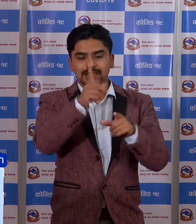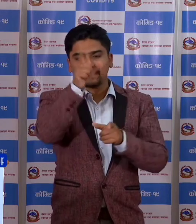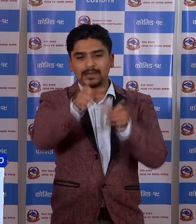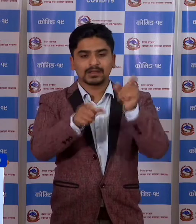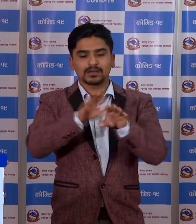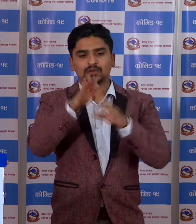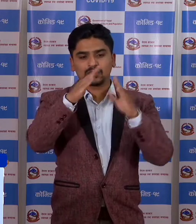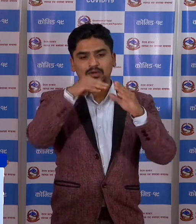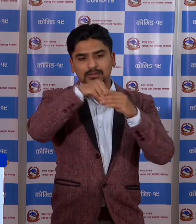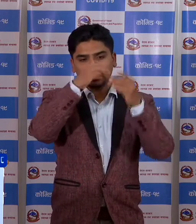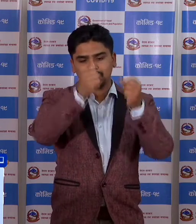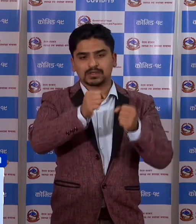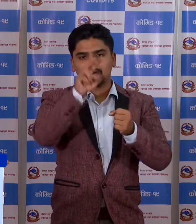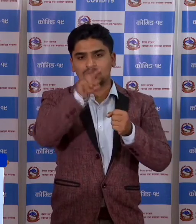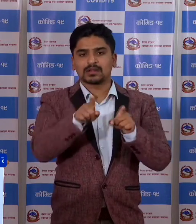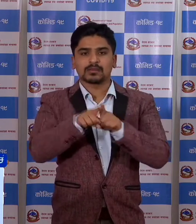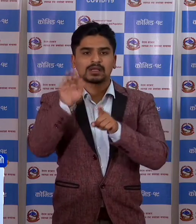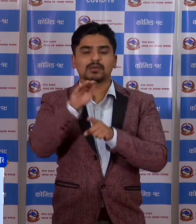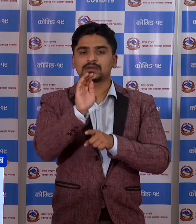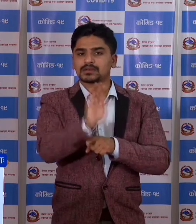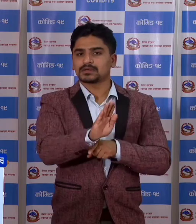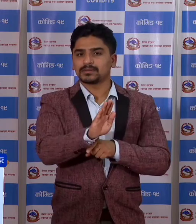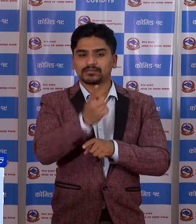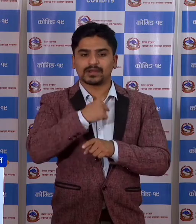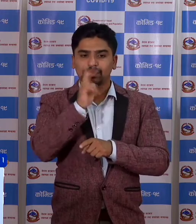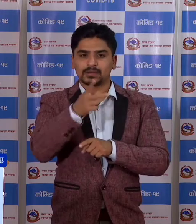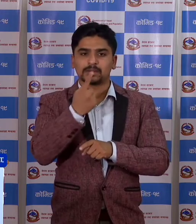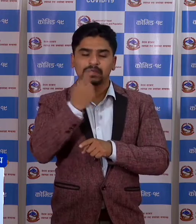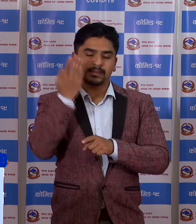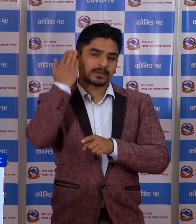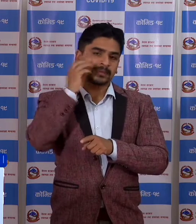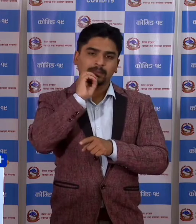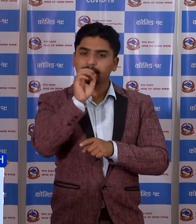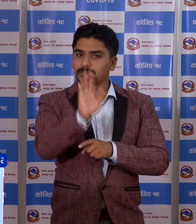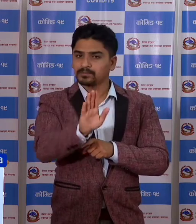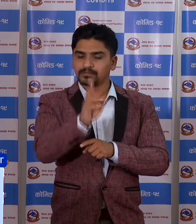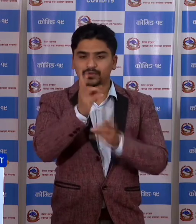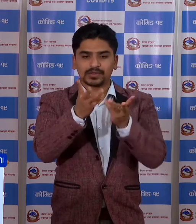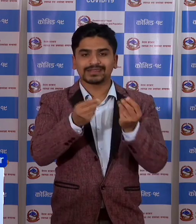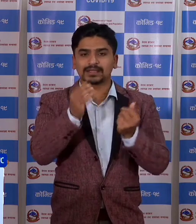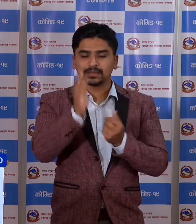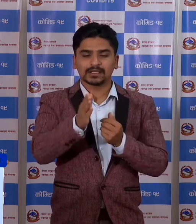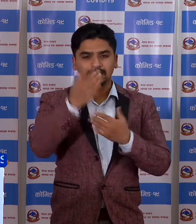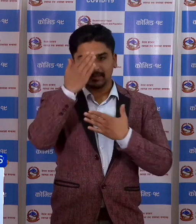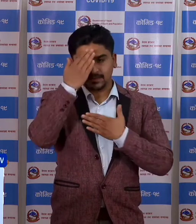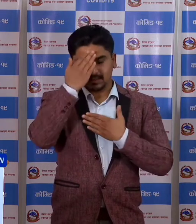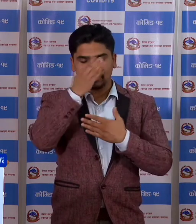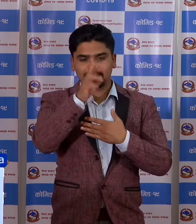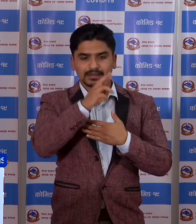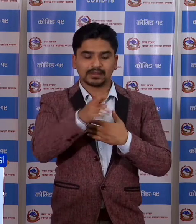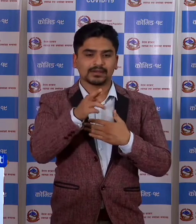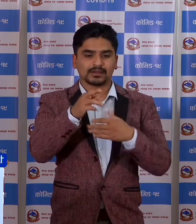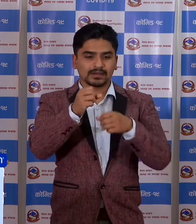व्यक्तिहरू घरमै बस्नुपर्ने स्थिति पनि आउन सक्छ। हामीले त्यो भन्दै पनि आएका छौँ। त्यो हिसाबले संक्रमित र